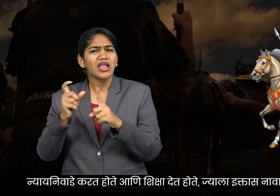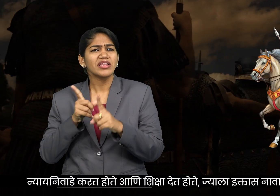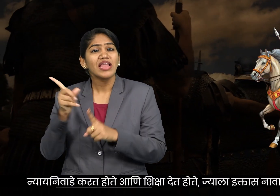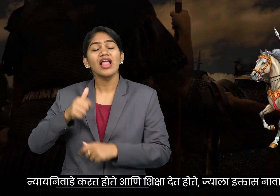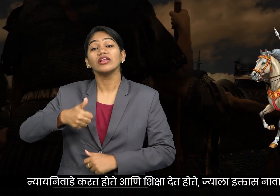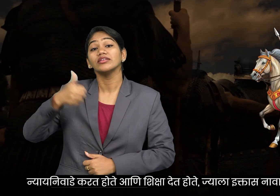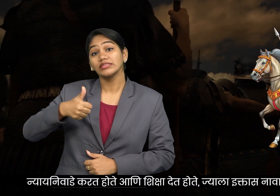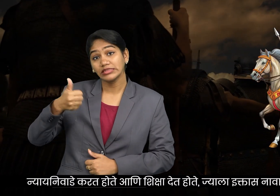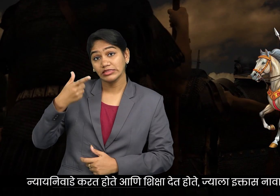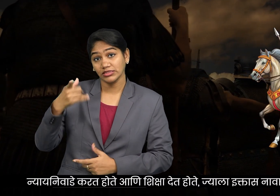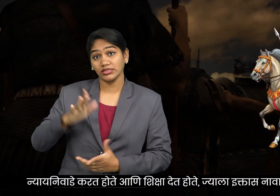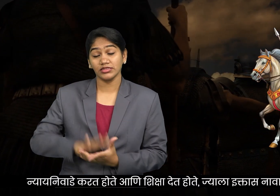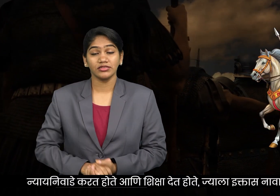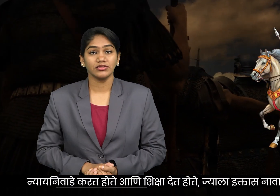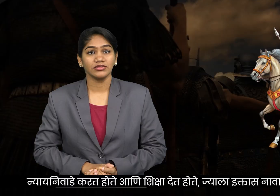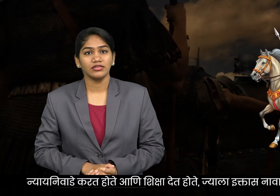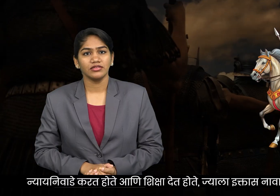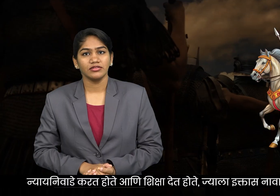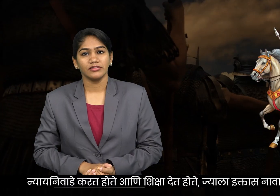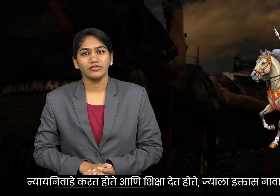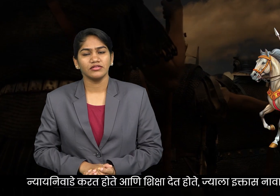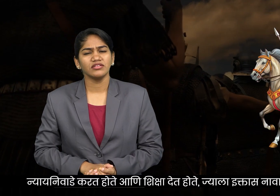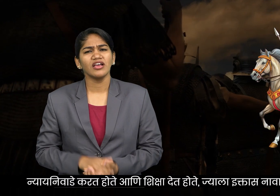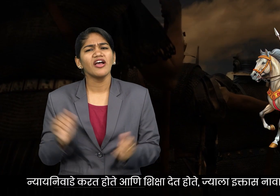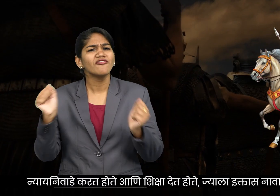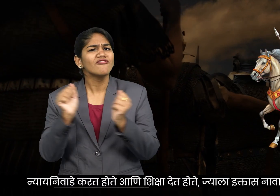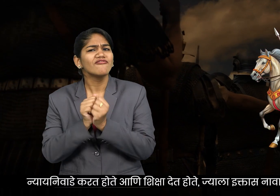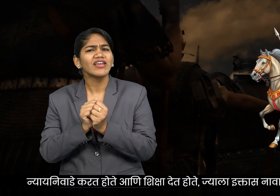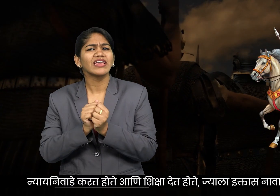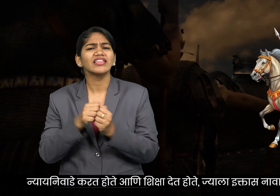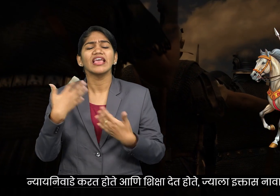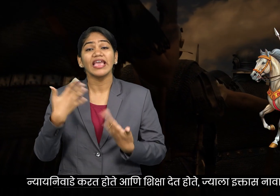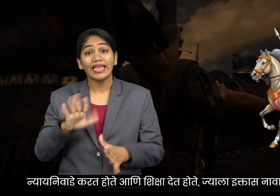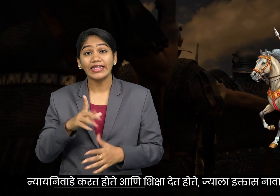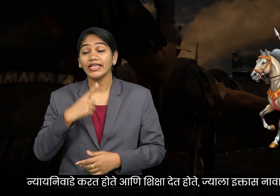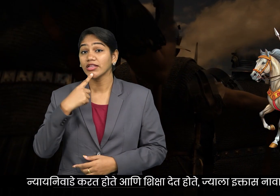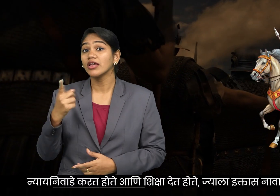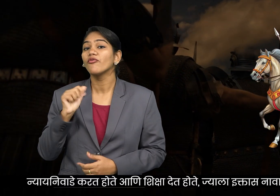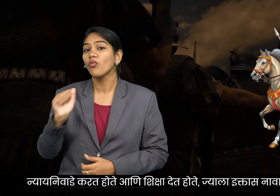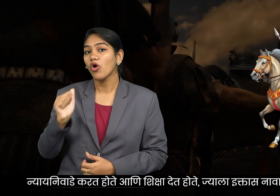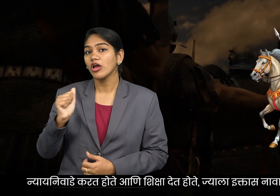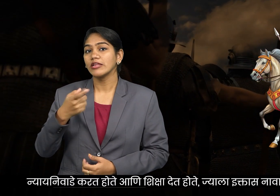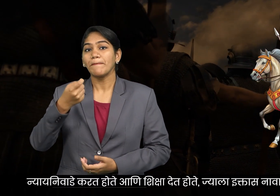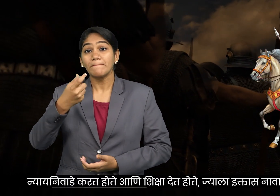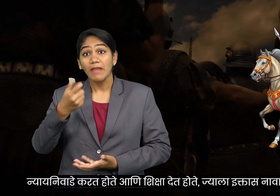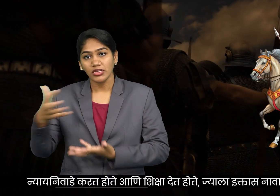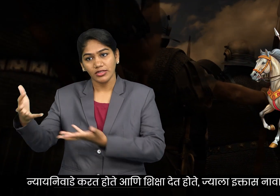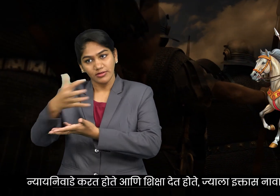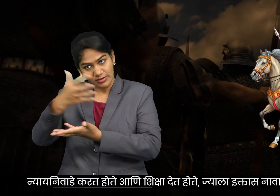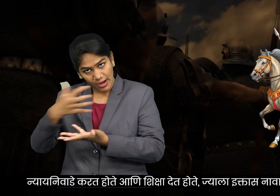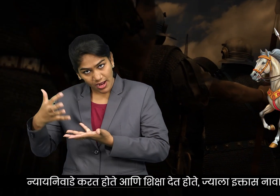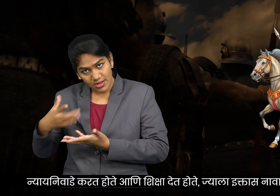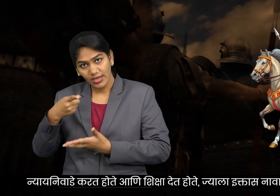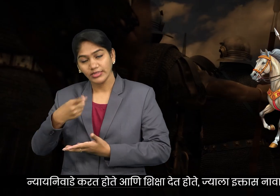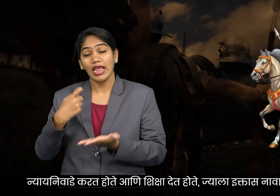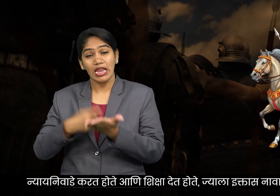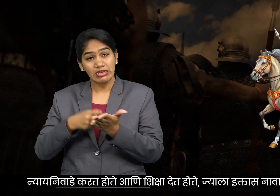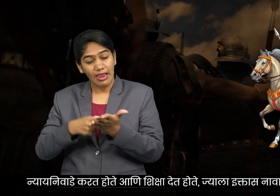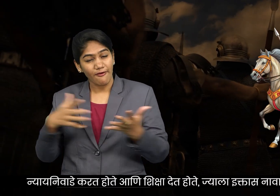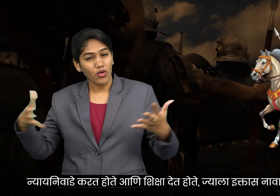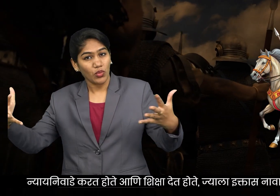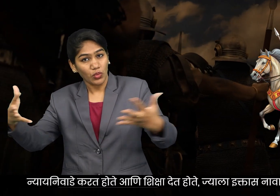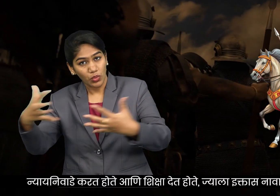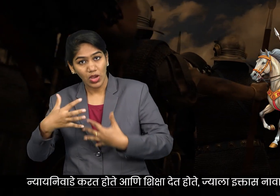न्यायनिवाडे करत होते आणि शिक्षा देत होते, ज्याला एकतास नावाचे महसूल काम होते.